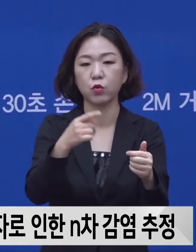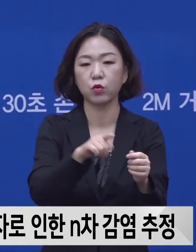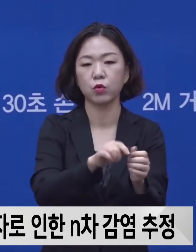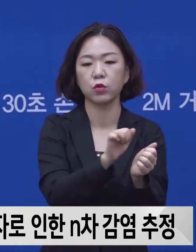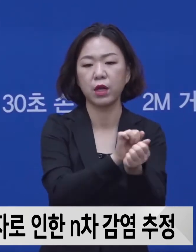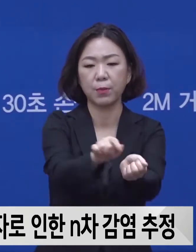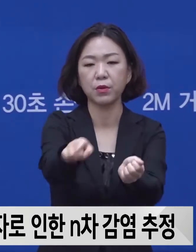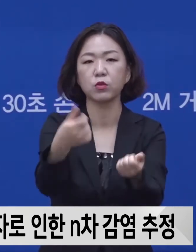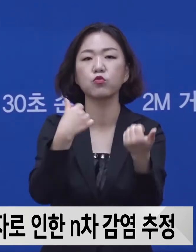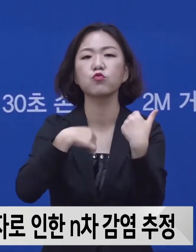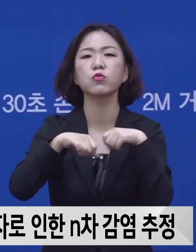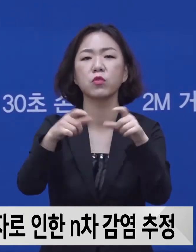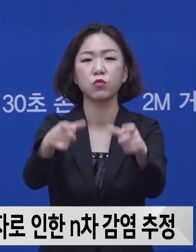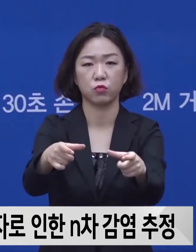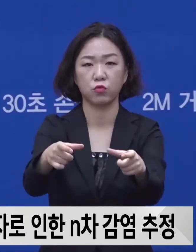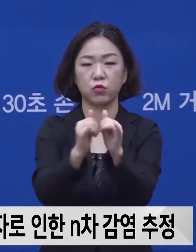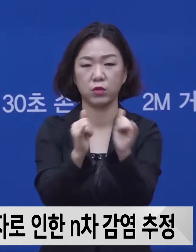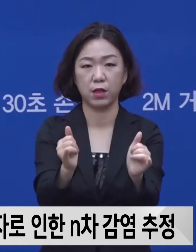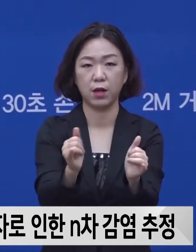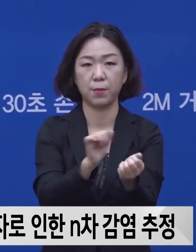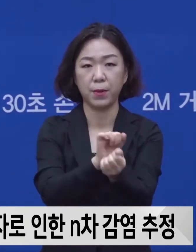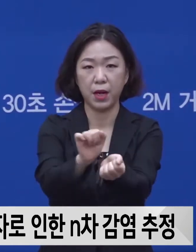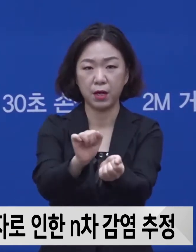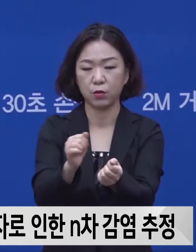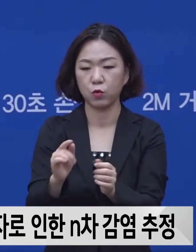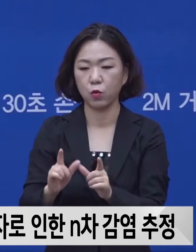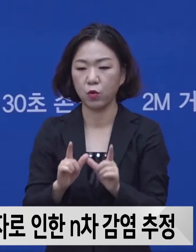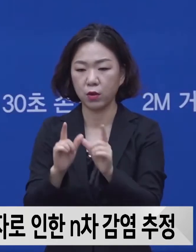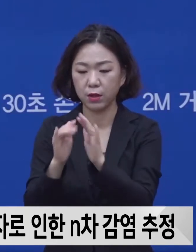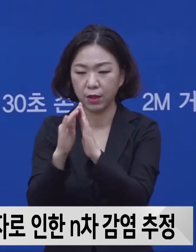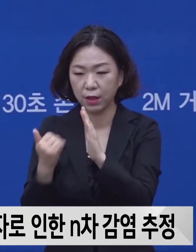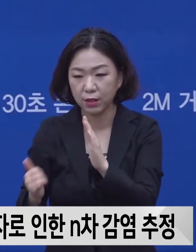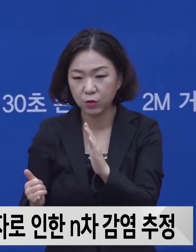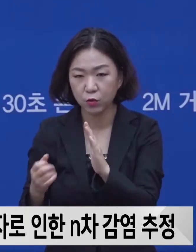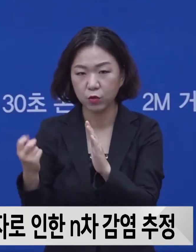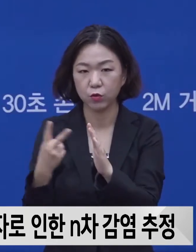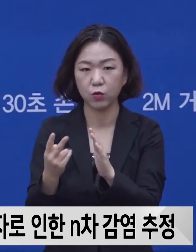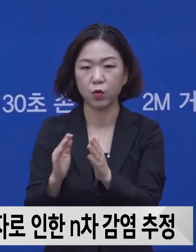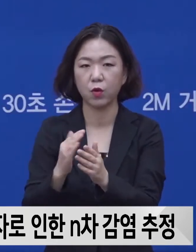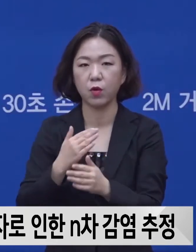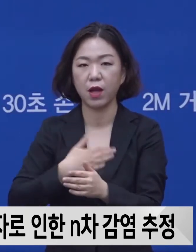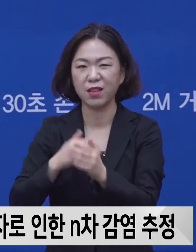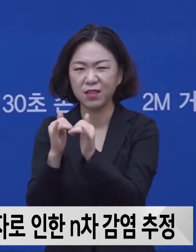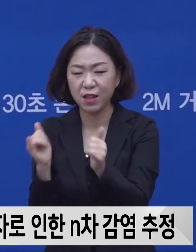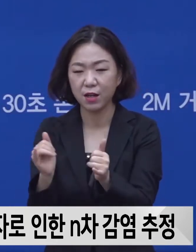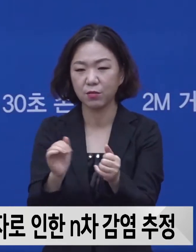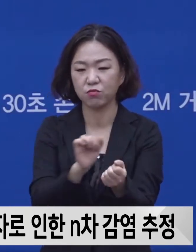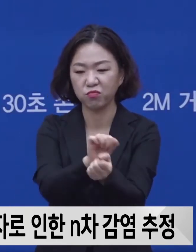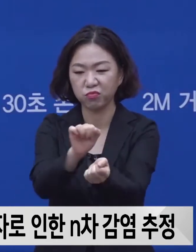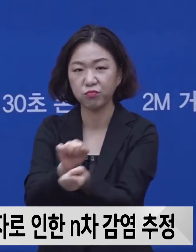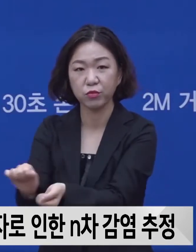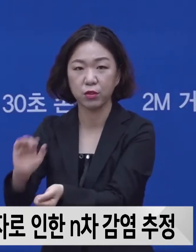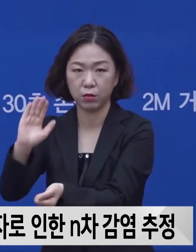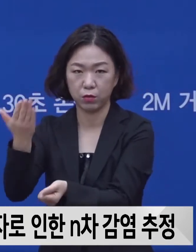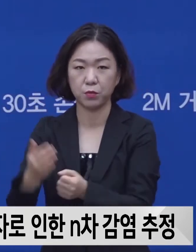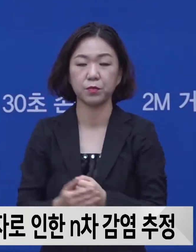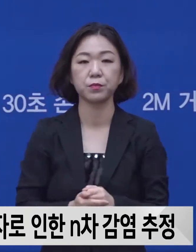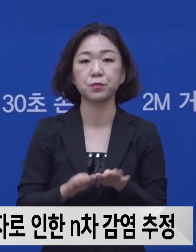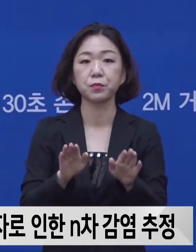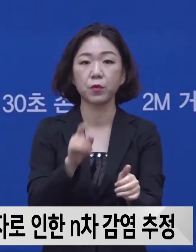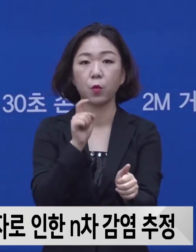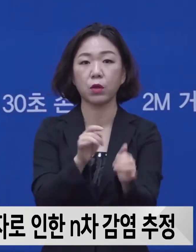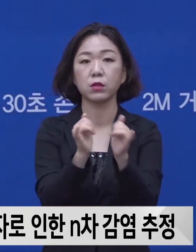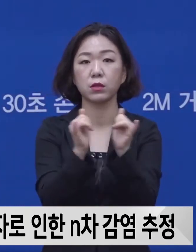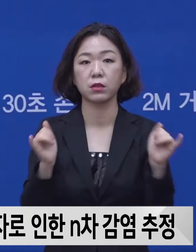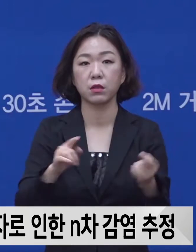감염되었고 동거 가족과 지인 등으로 연쇄 감염이 이루어진 것으로 추정되고 있습니다. 현재